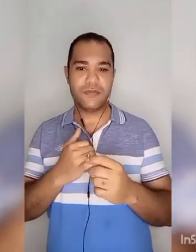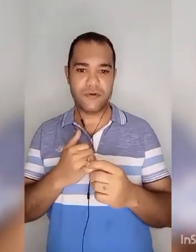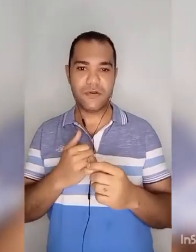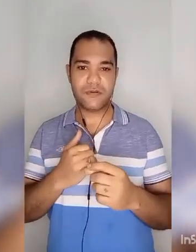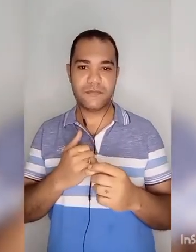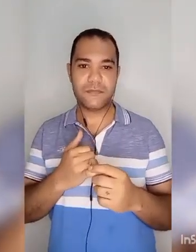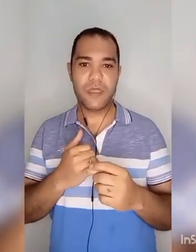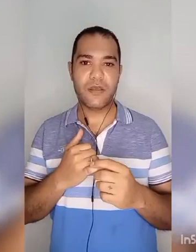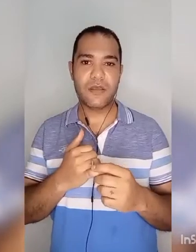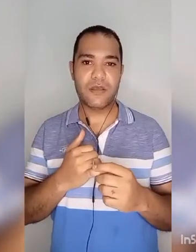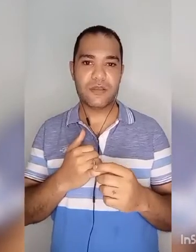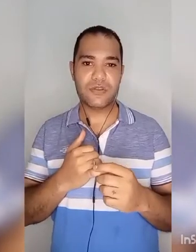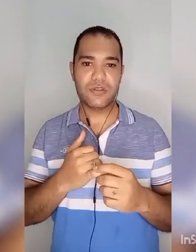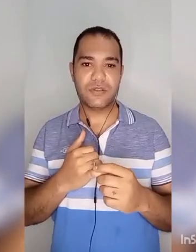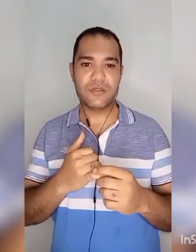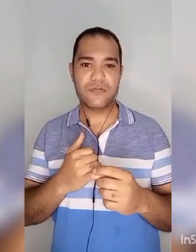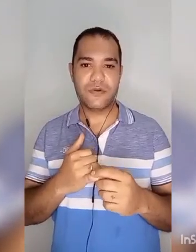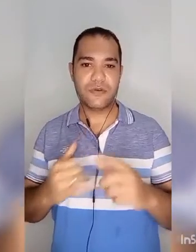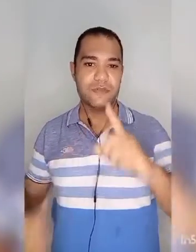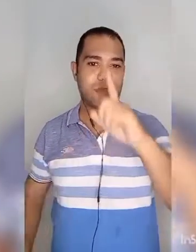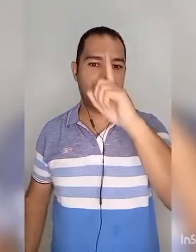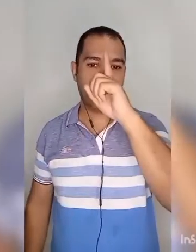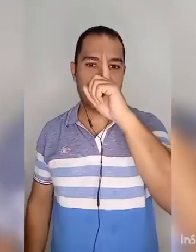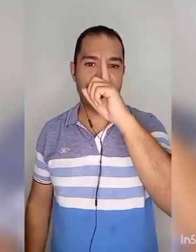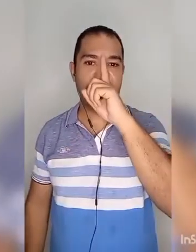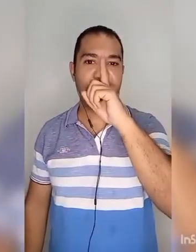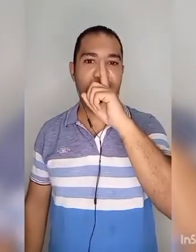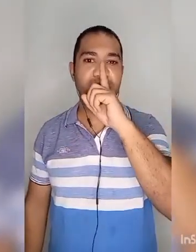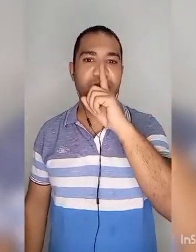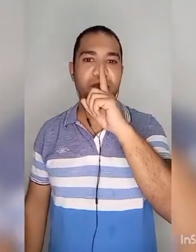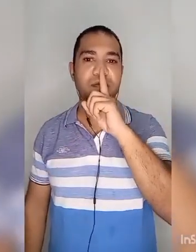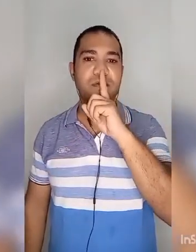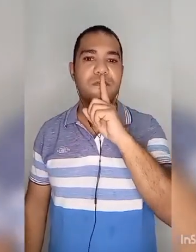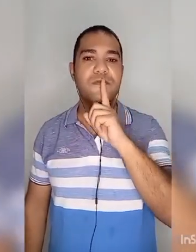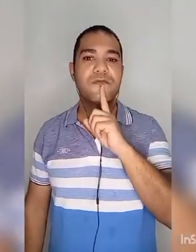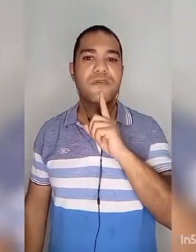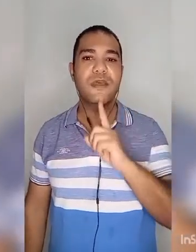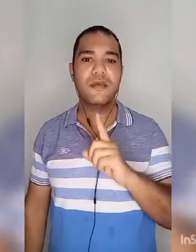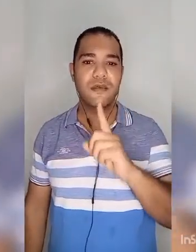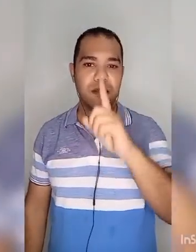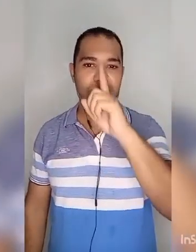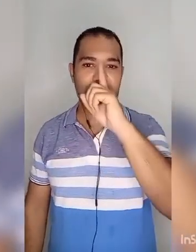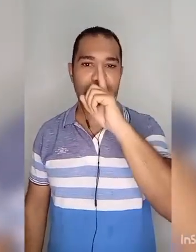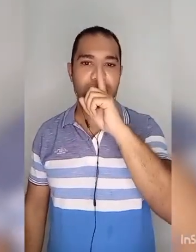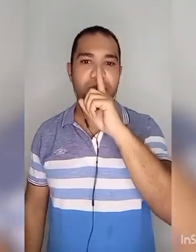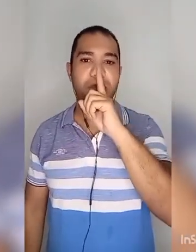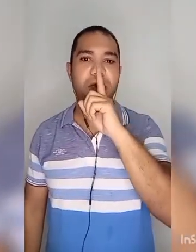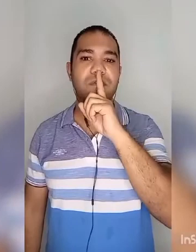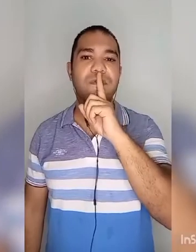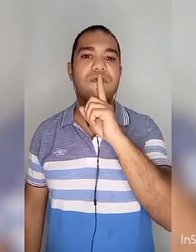الفار، اشارة الفار نعمل كده ف، دي حرف الف،